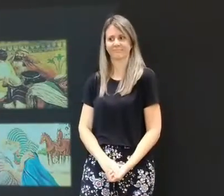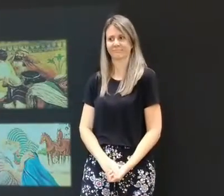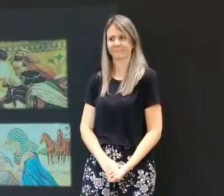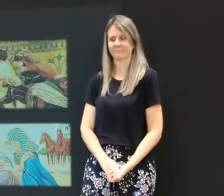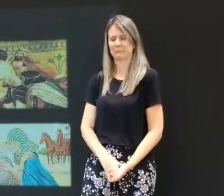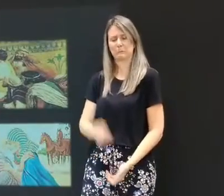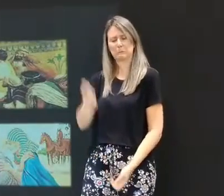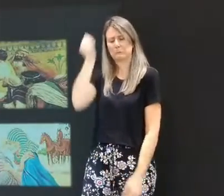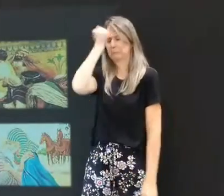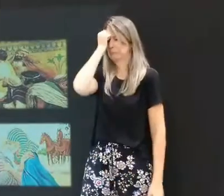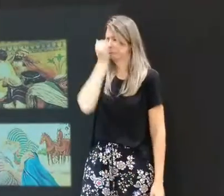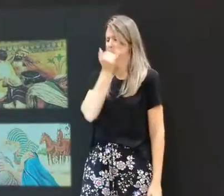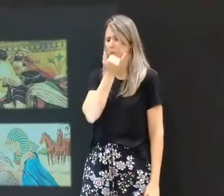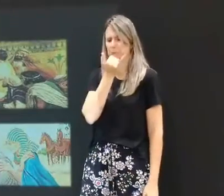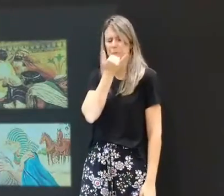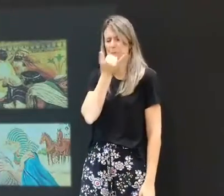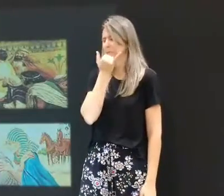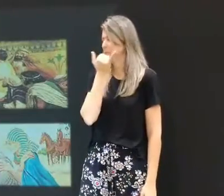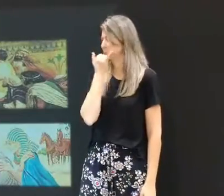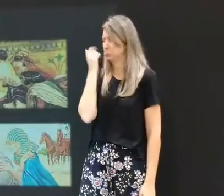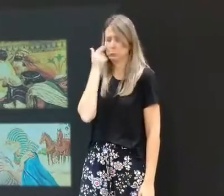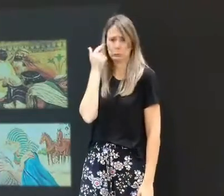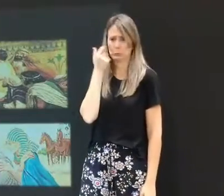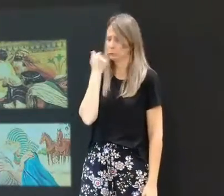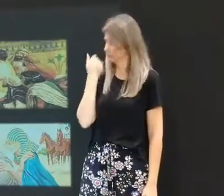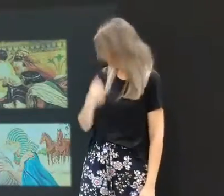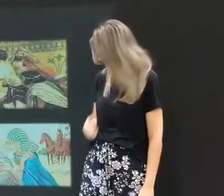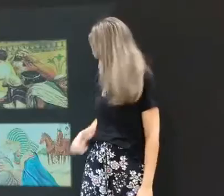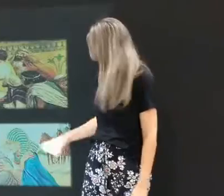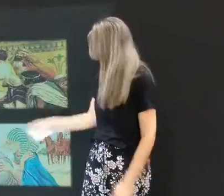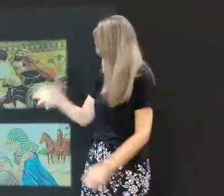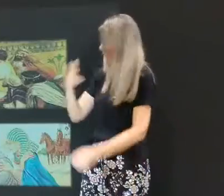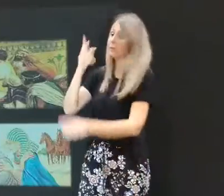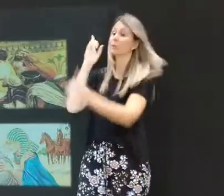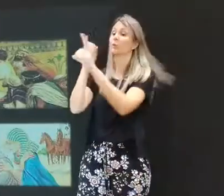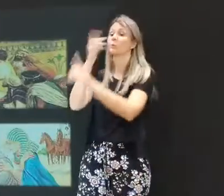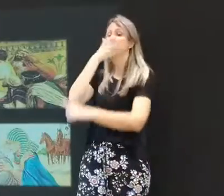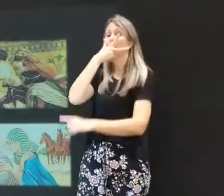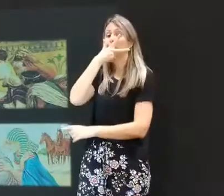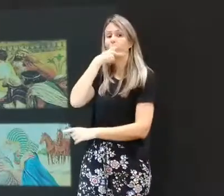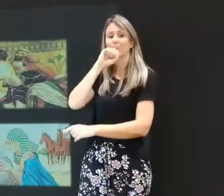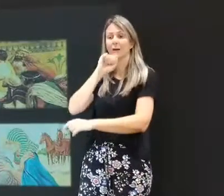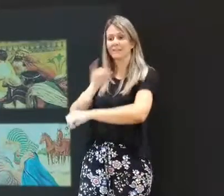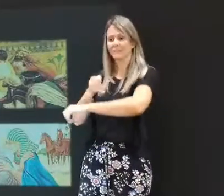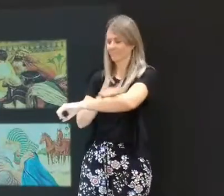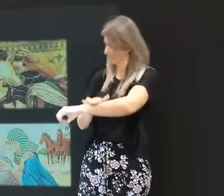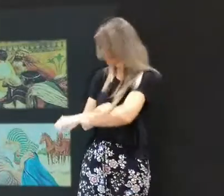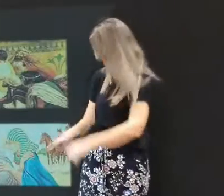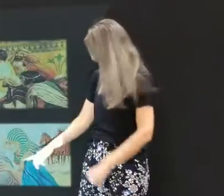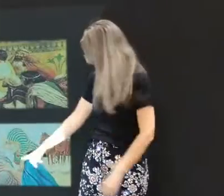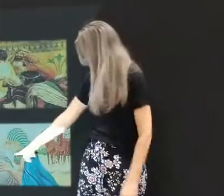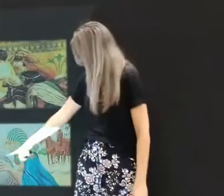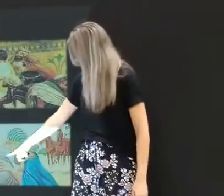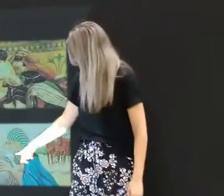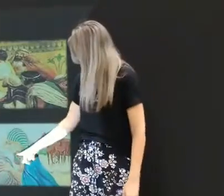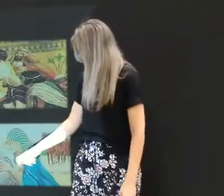irmãos. E eles estavam arrependidos e pediam perdão e choravam. Ah, que o encontro do pai. Oh, o pai